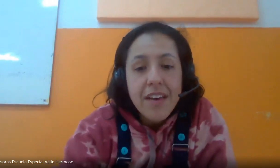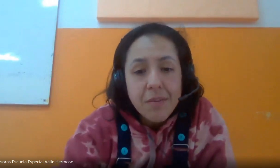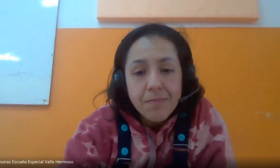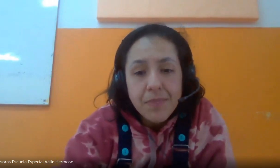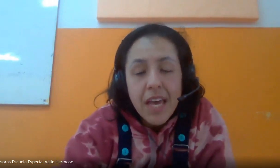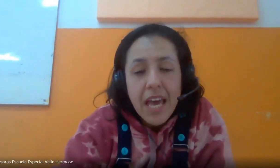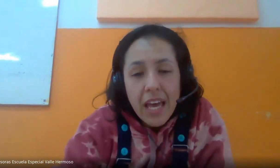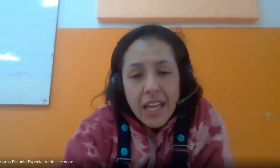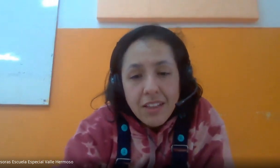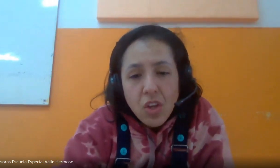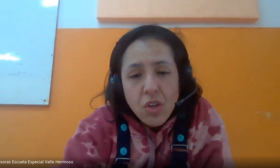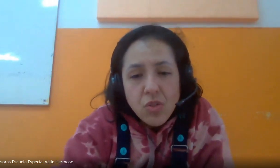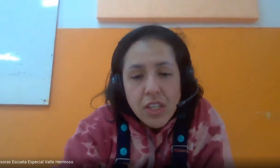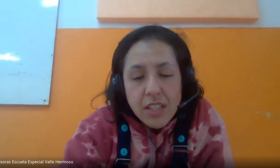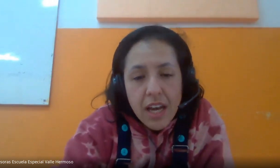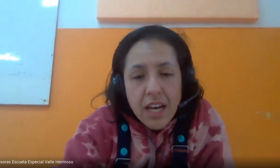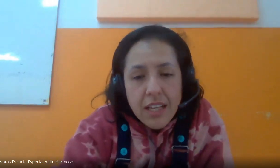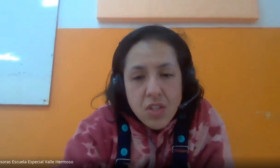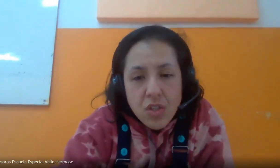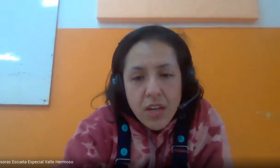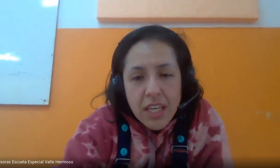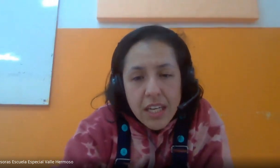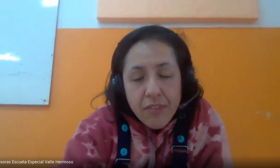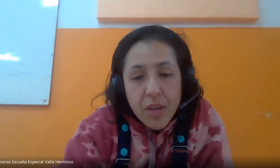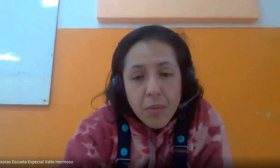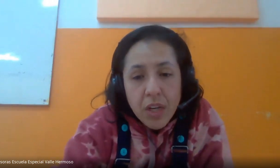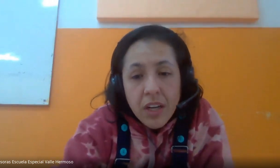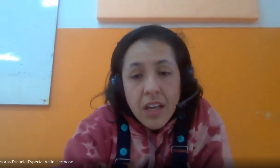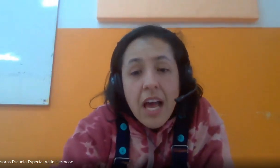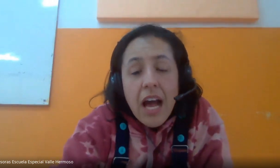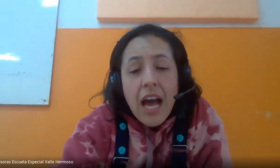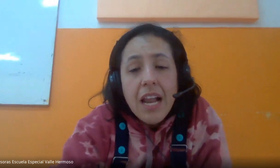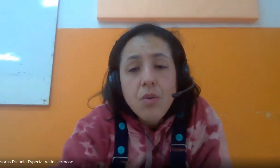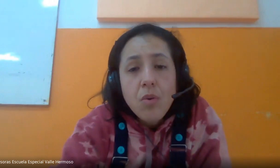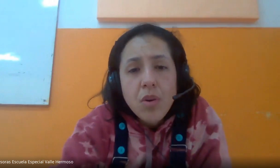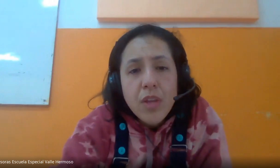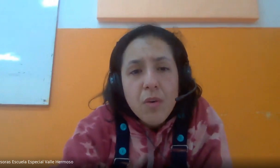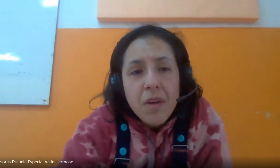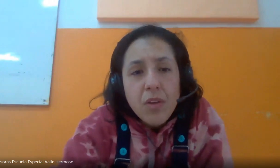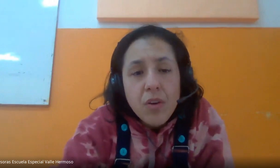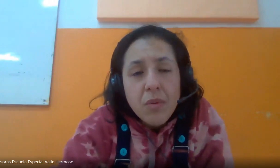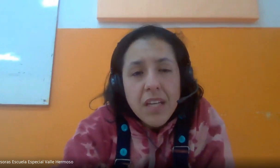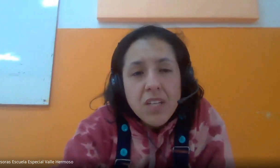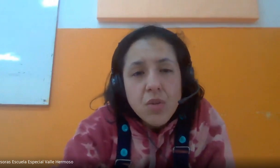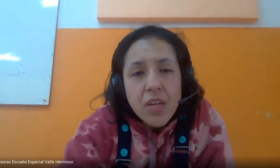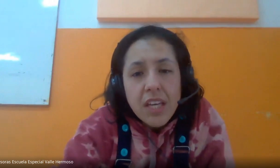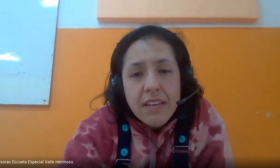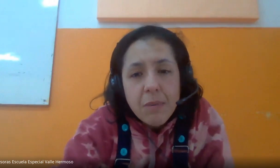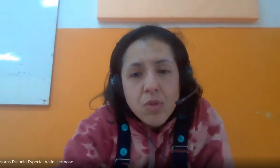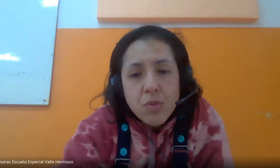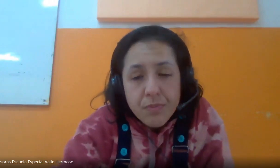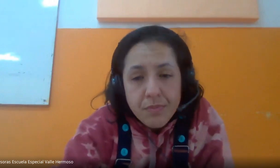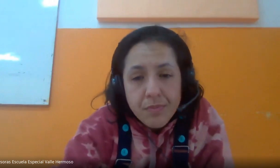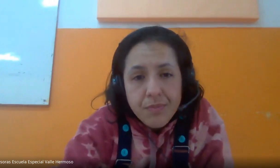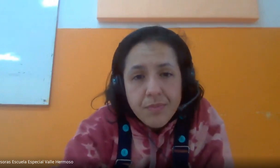ver. Entonces, atención aquí, les voy a mostrar algunos de los medios de comunicaciones que vimos.